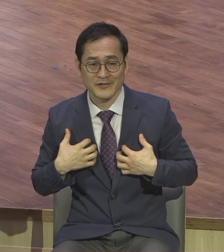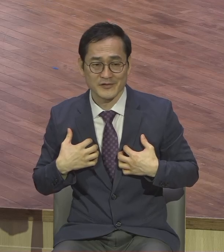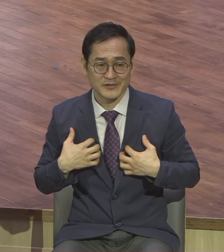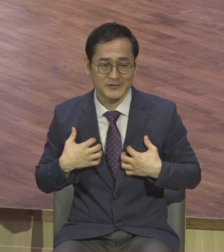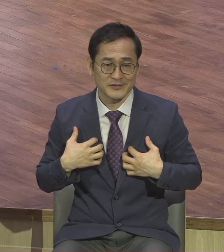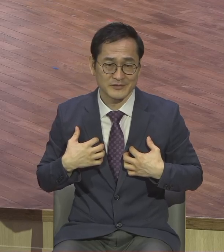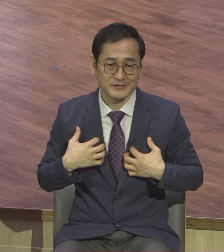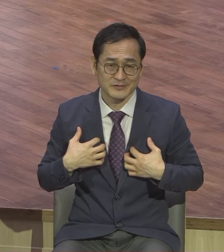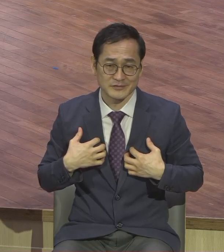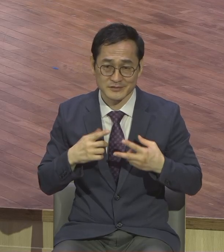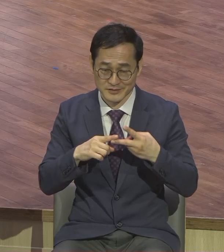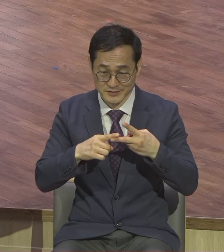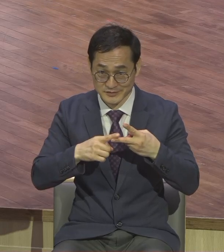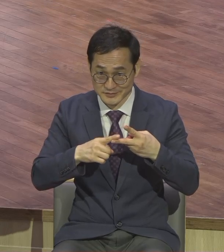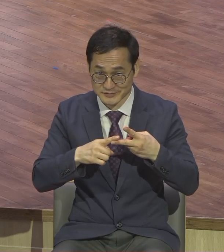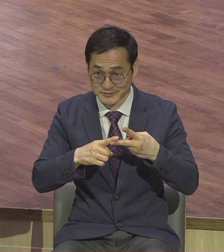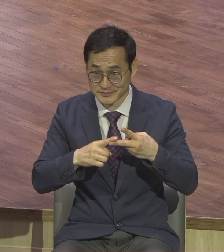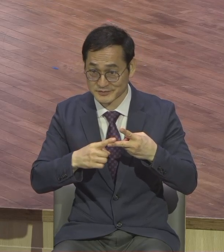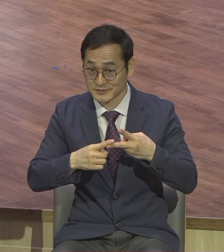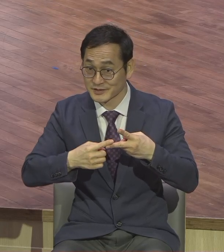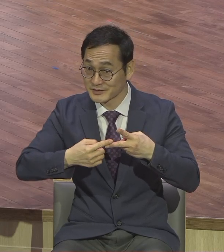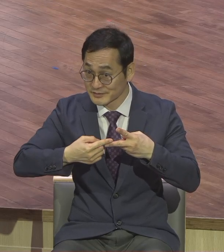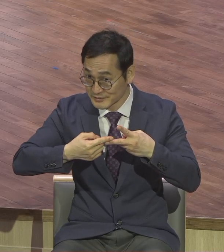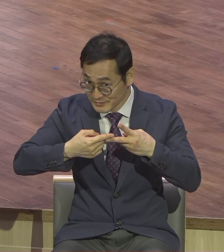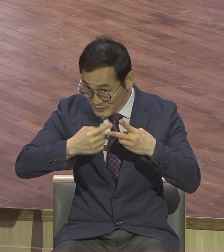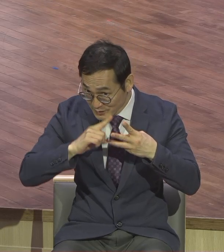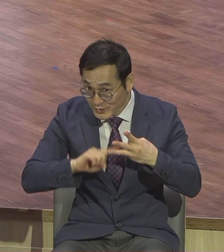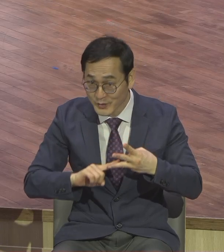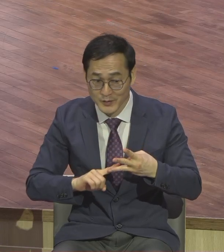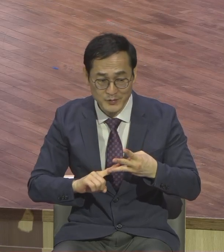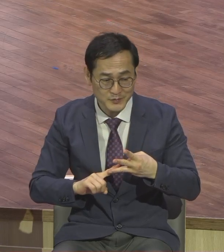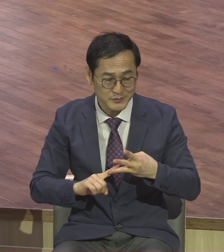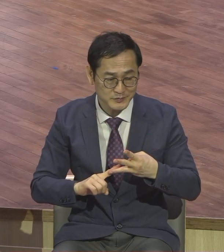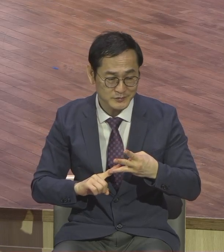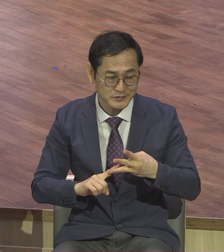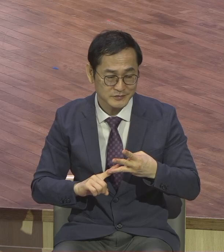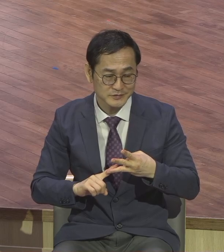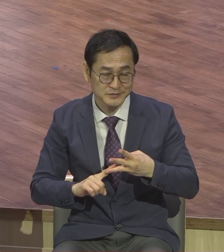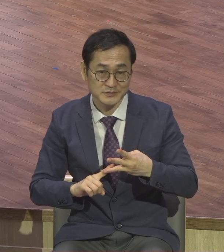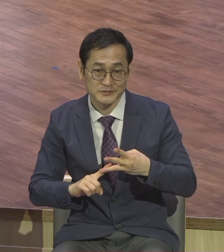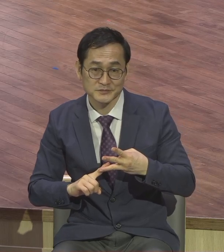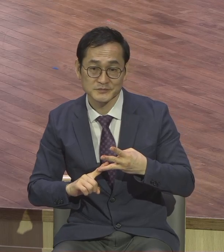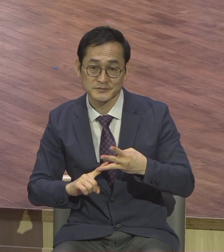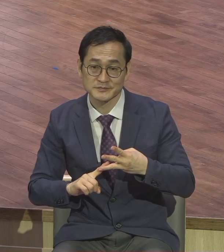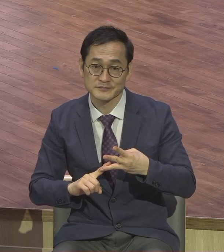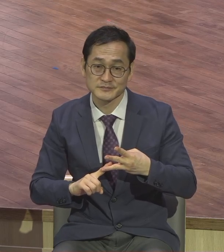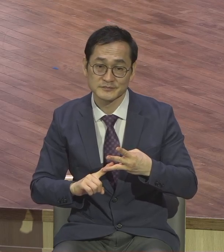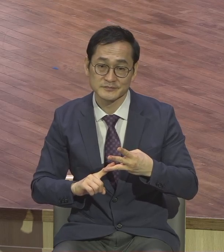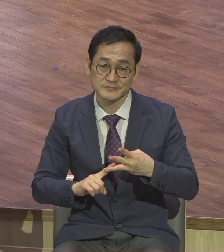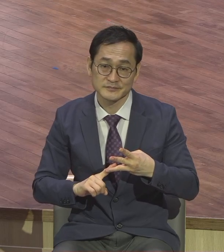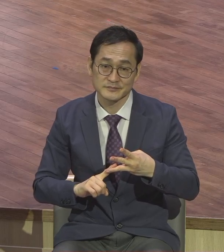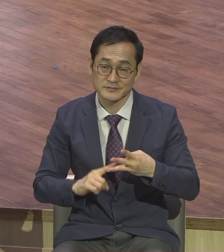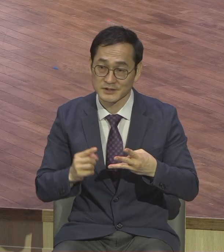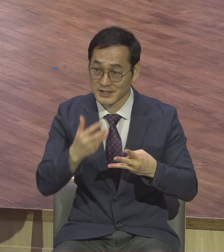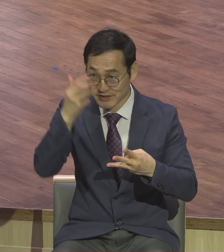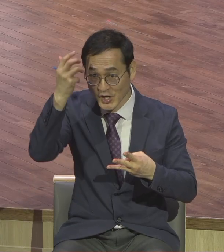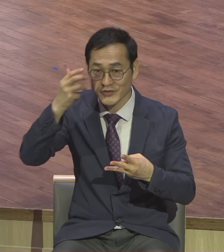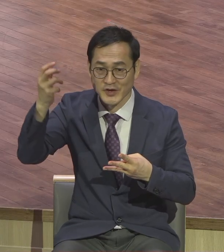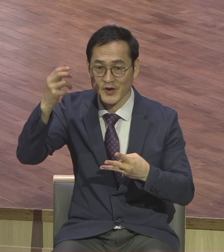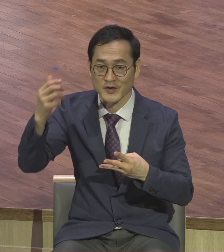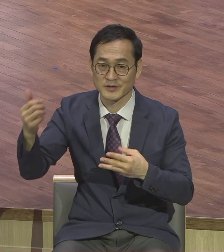그리고 이것을 사실적으로 체험할 수 있도록, 실제로 체험하고 누리고 살 수 있도록 성령을